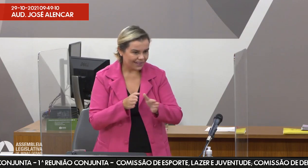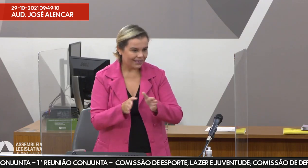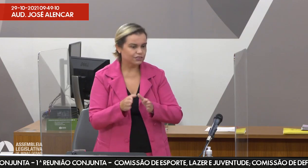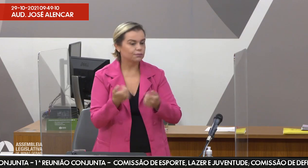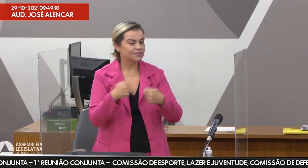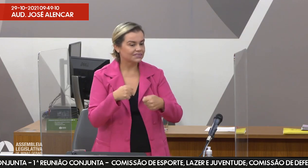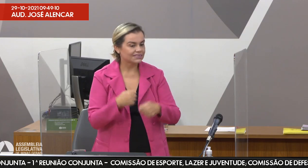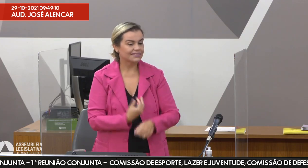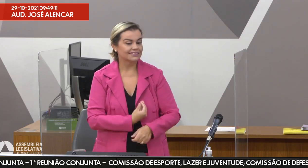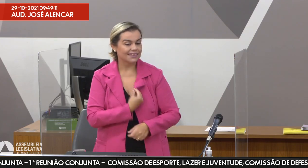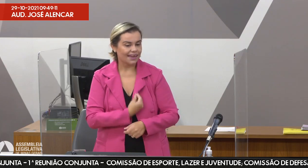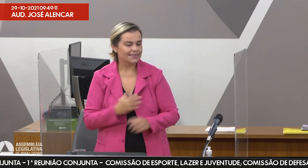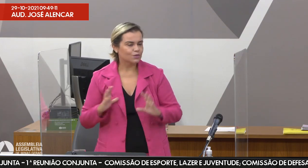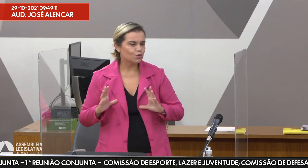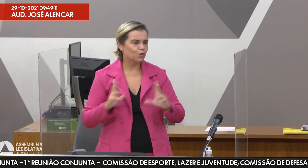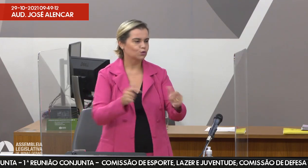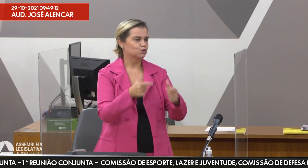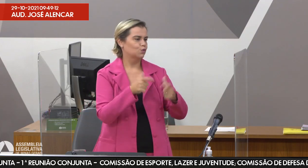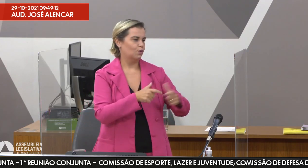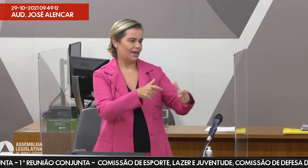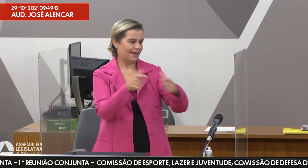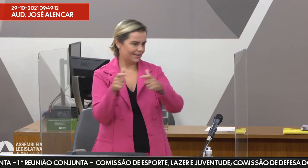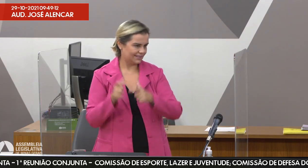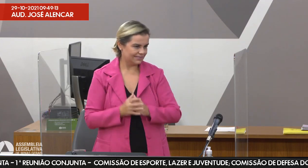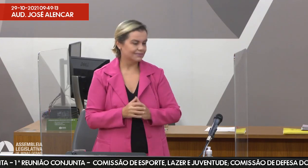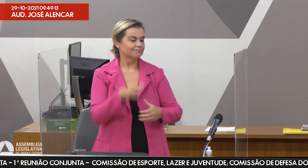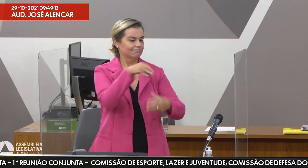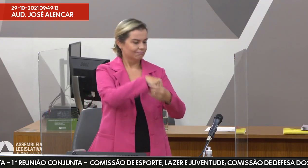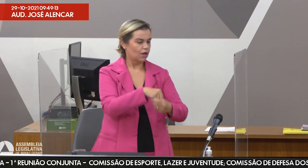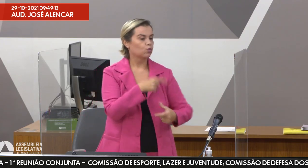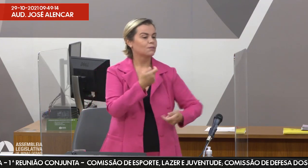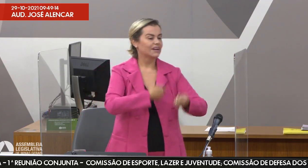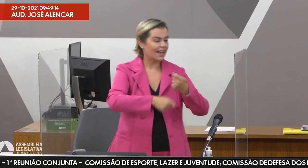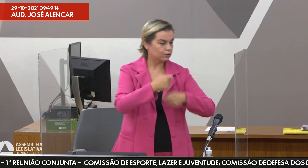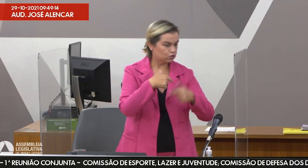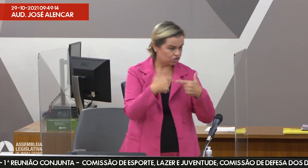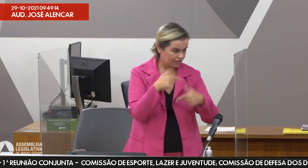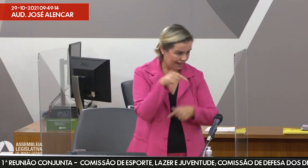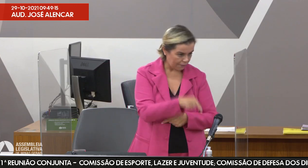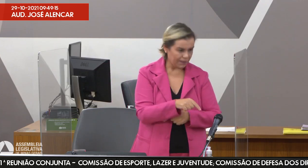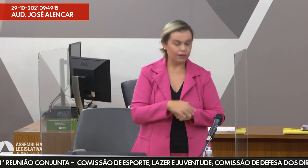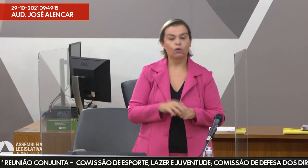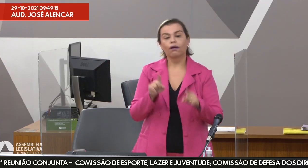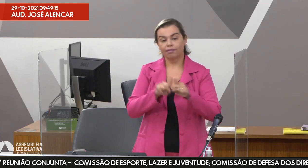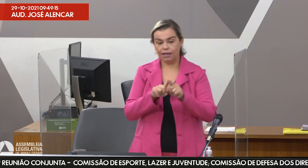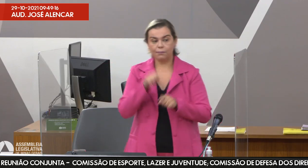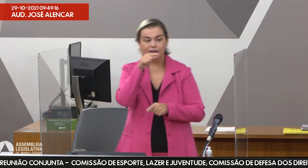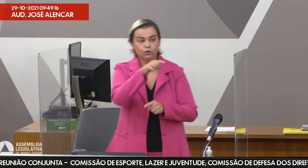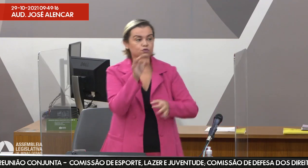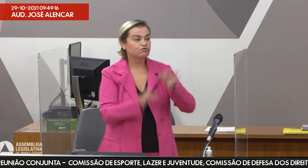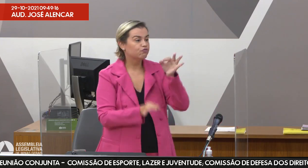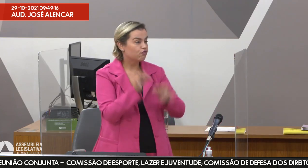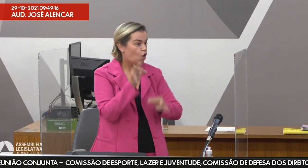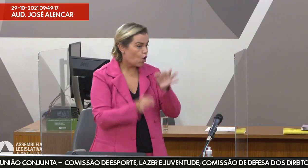desse aspecto da acessibilidade. E a acessibilidade precisa ser plena, estar em todos os espaços.